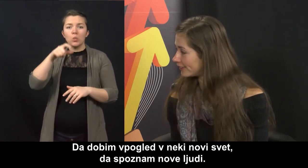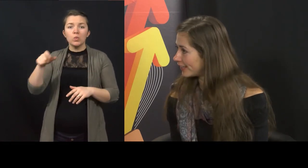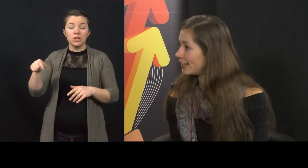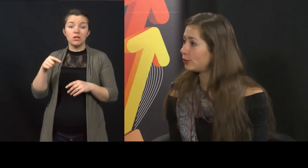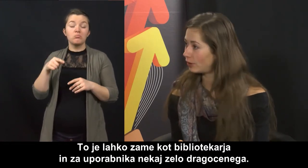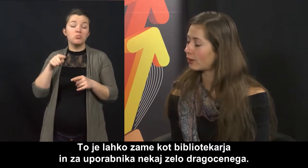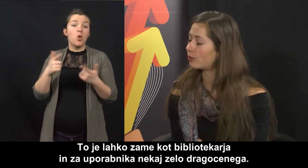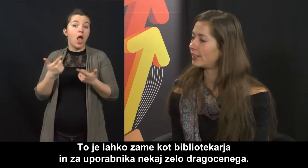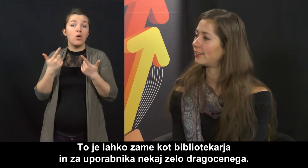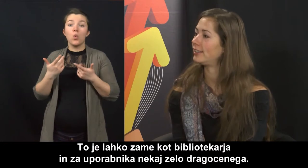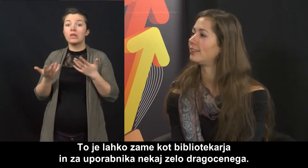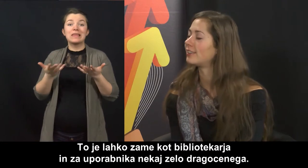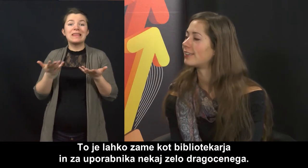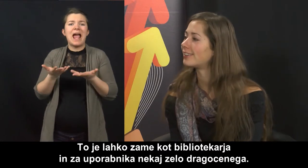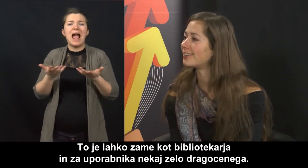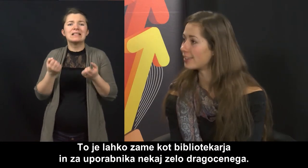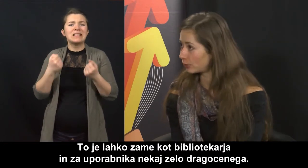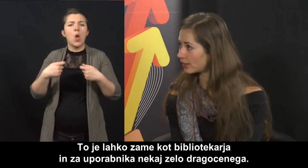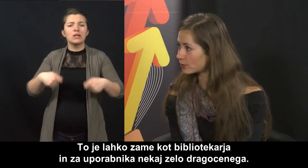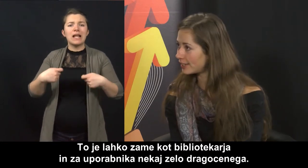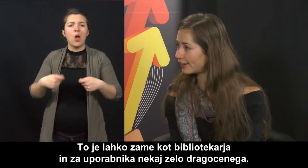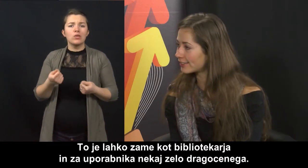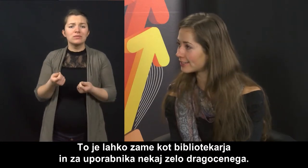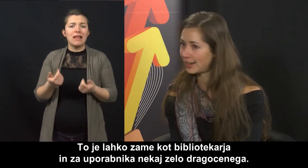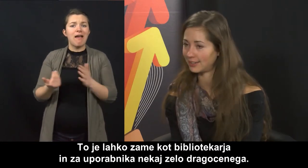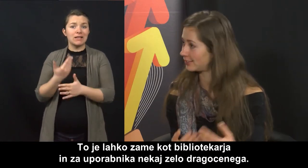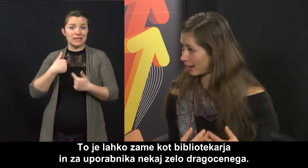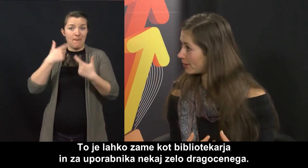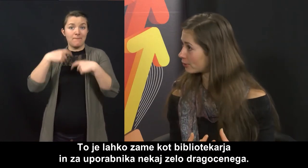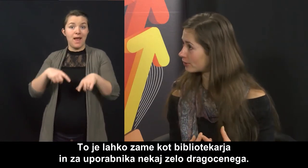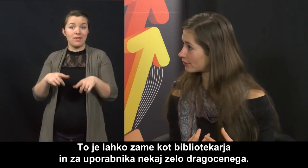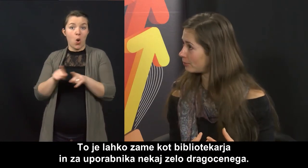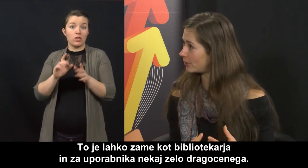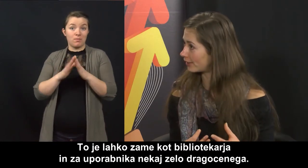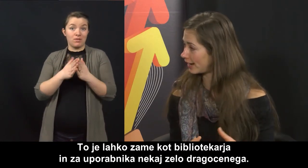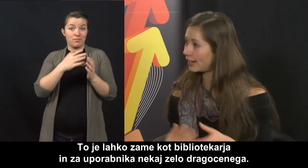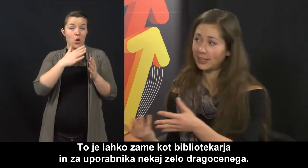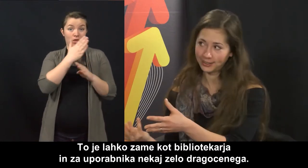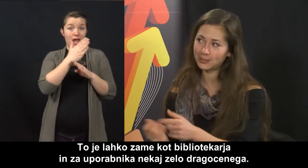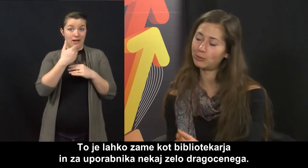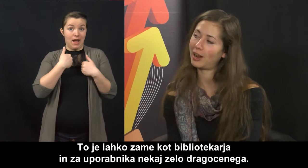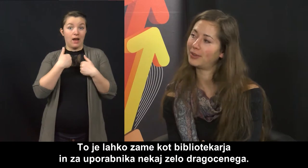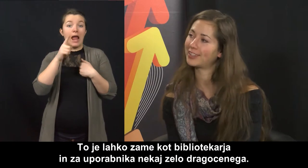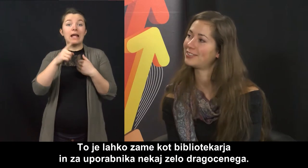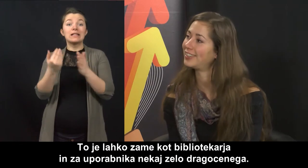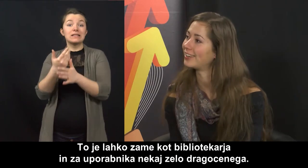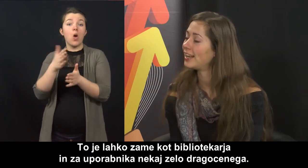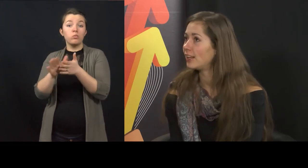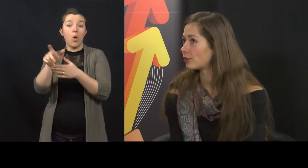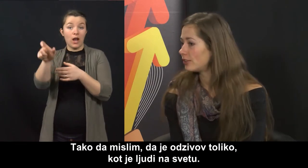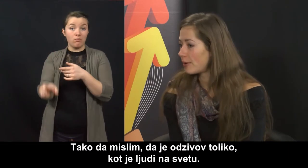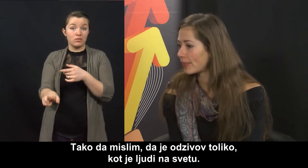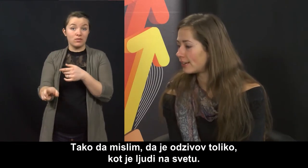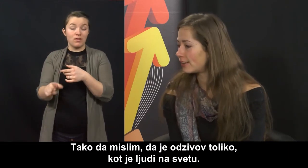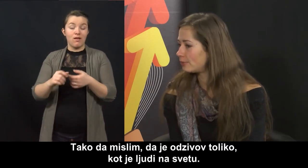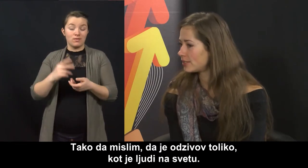ljudi. In to je lahko nekaj zelo dragocenega za me, kot za bibliotekarja in za uporabnika, seveda.